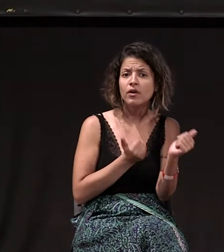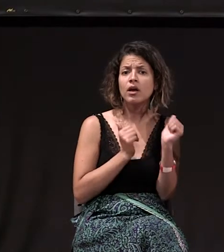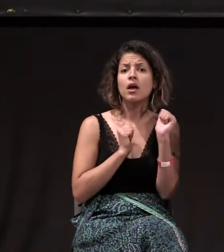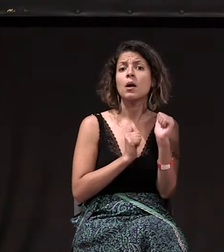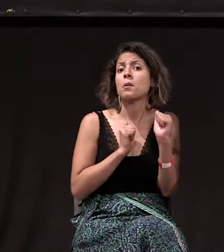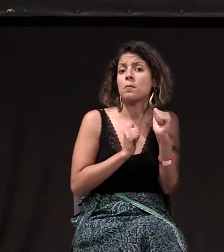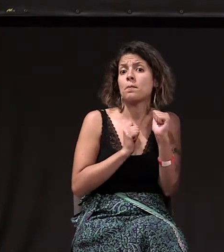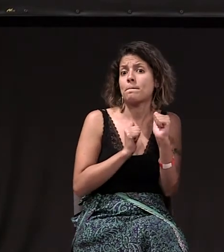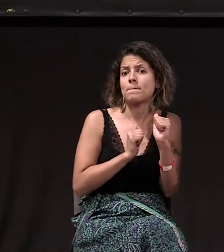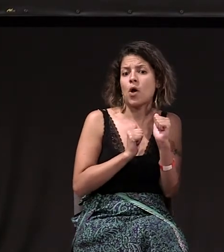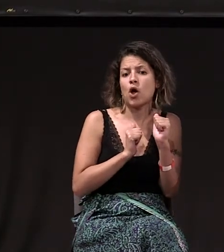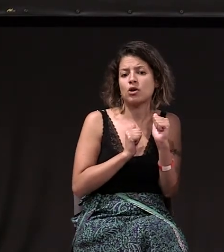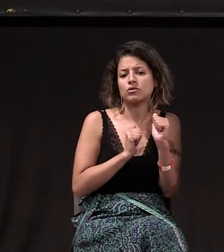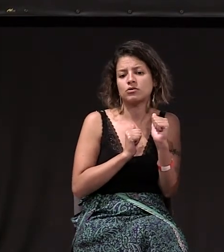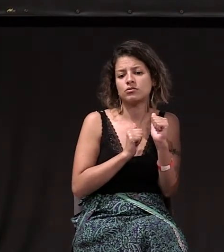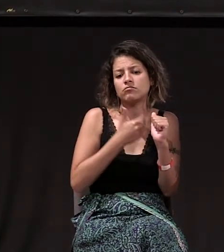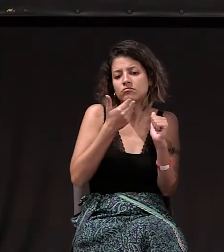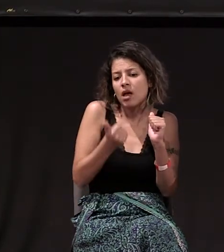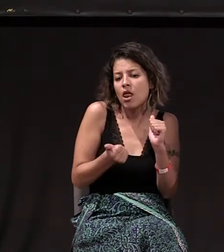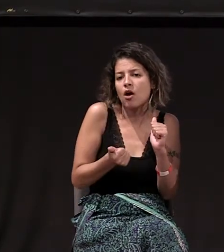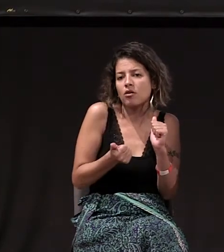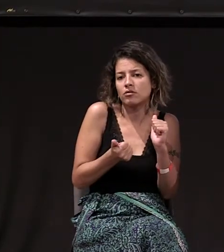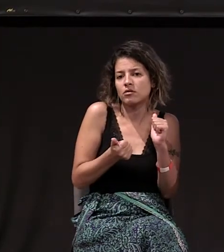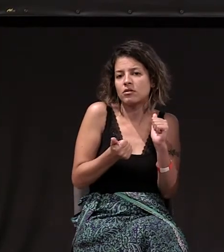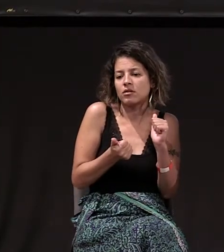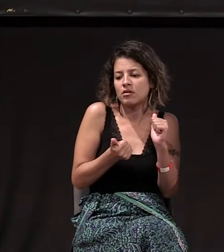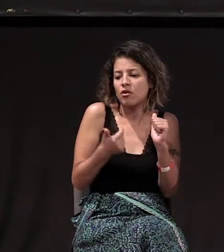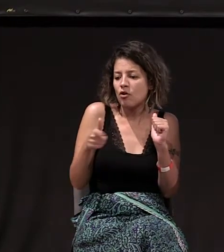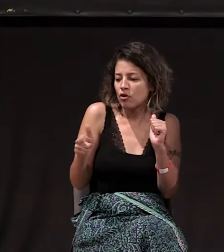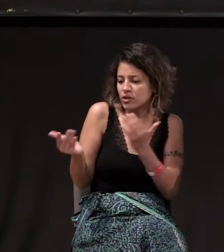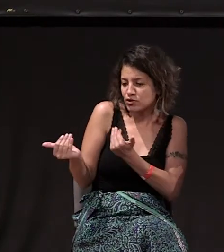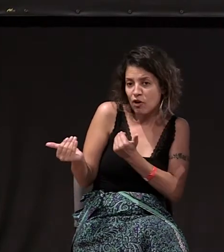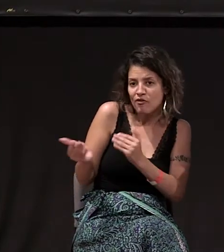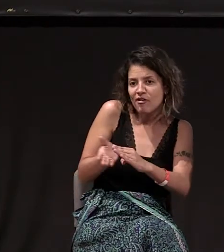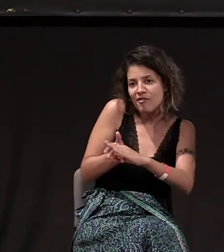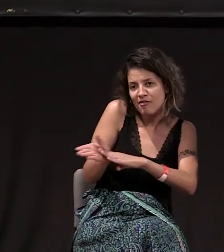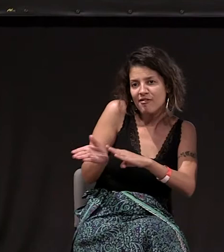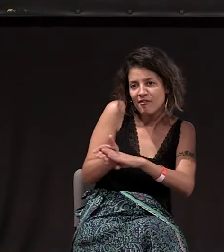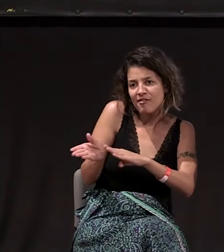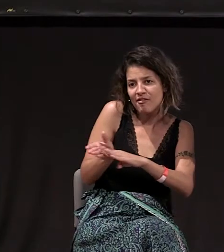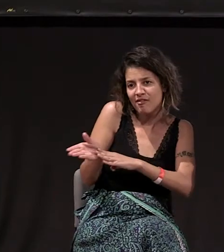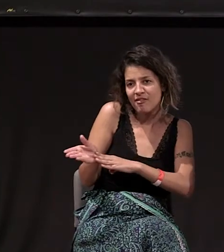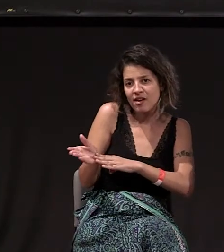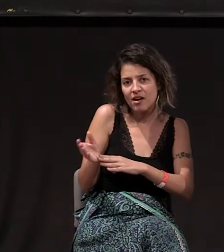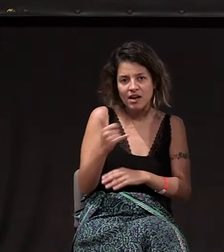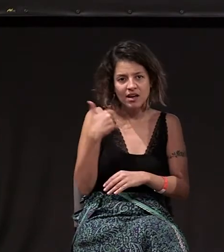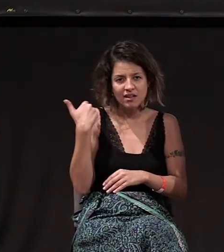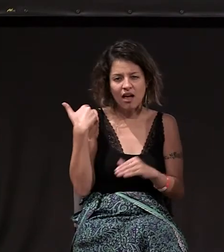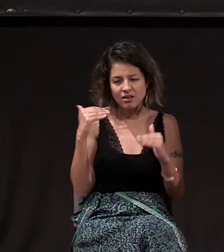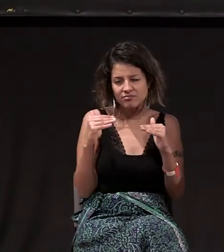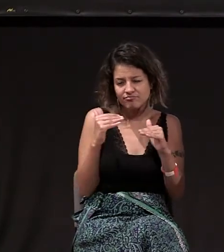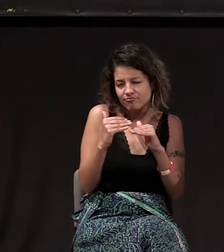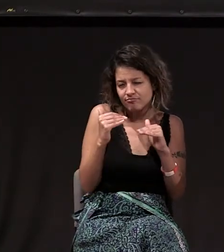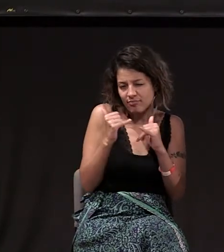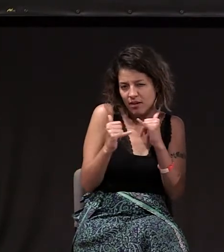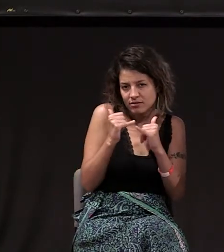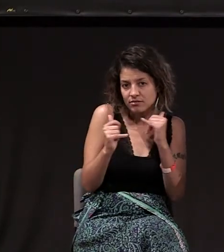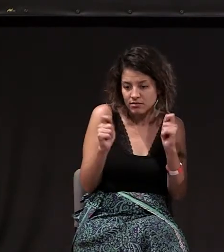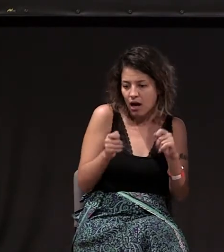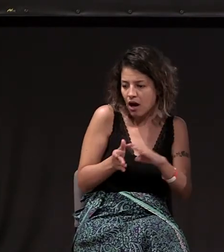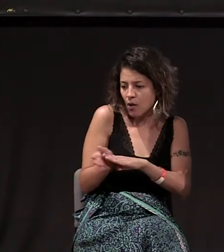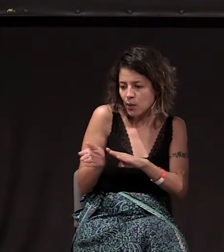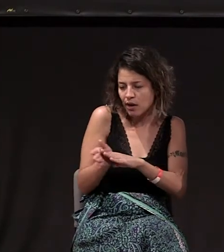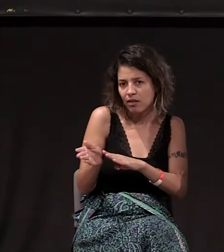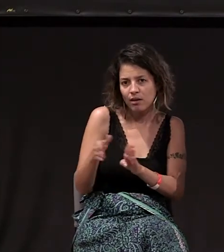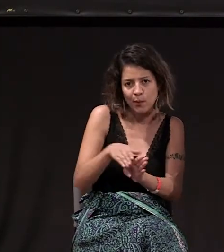melhor orientar a outra jovem, ou um jovem a outro jovem, ou vice-versa. Então,